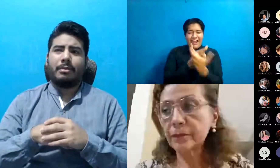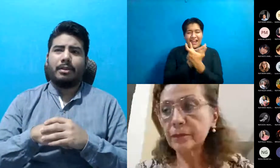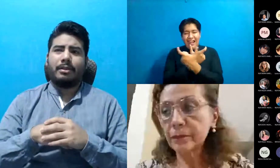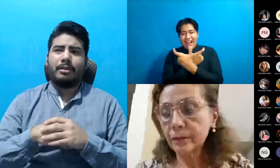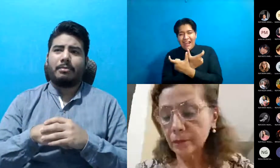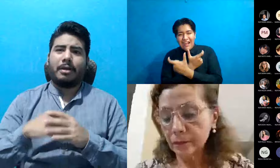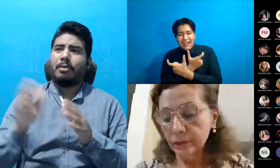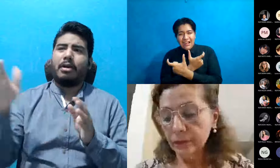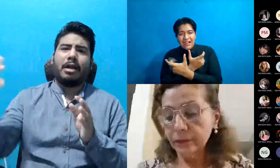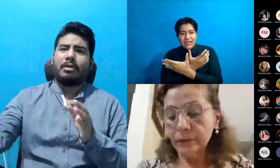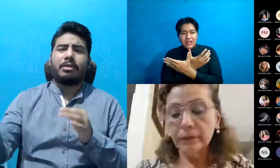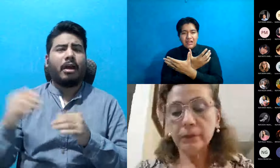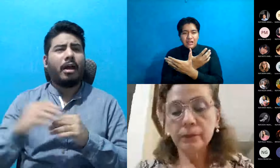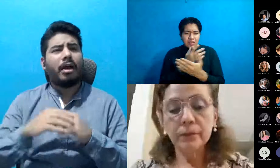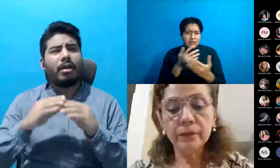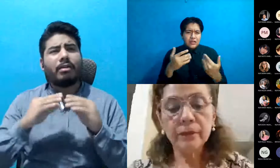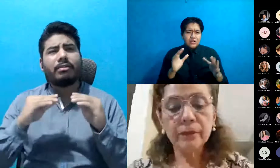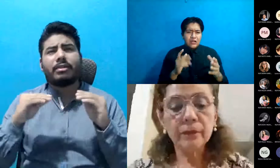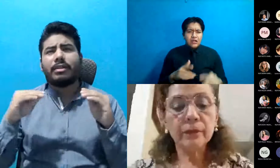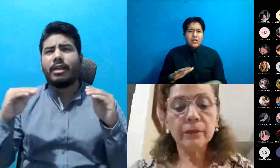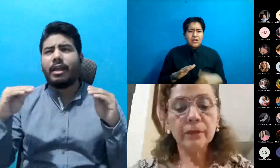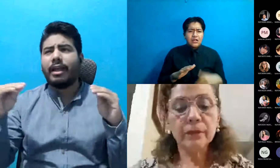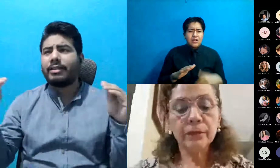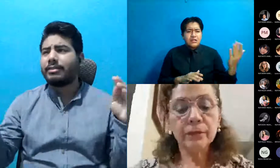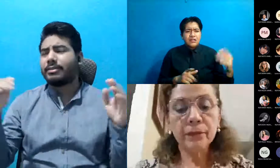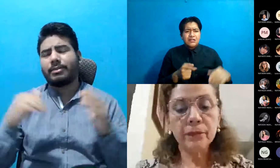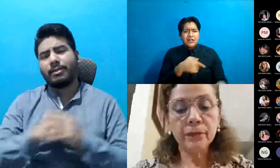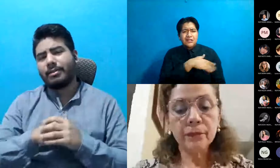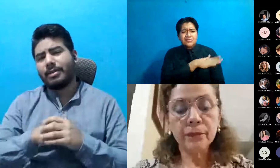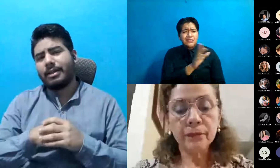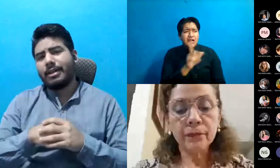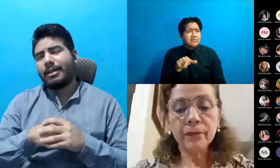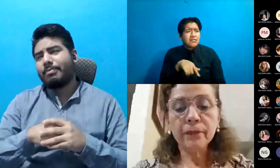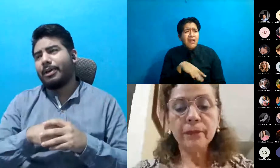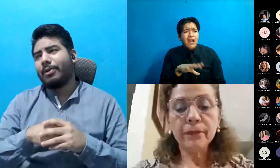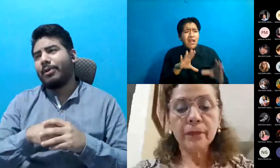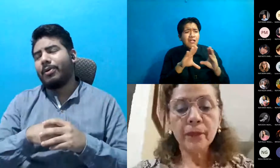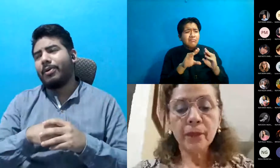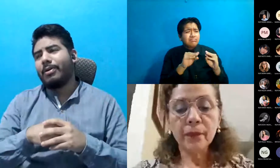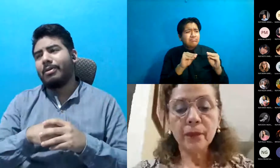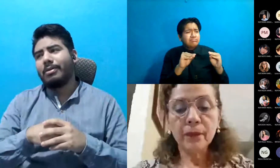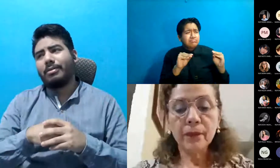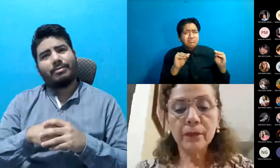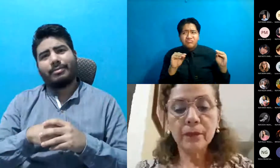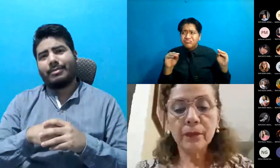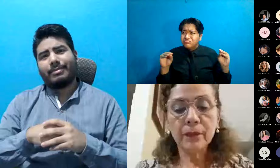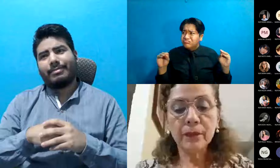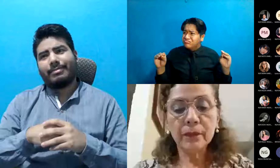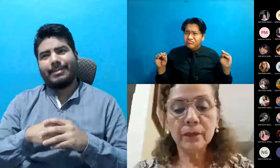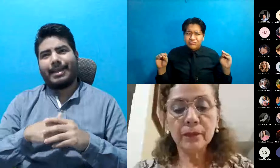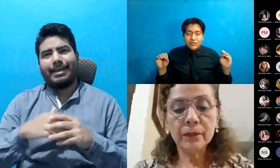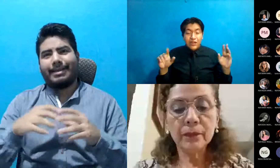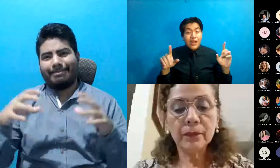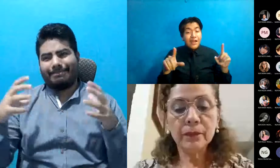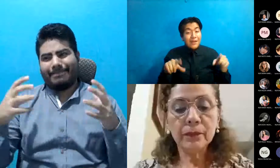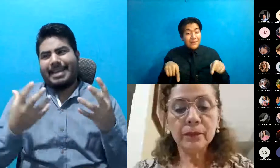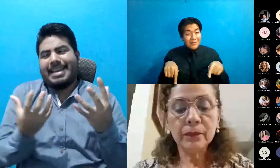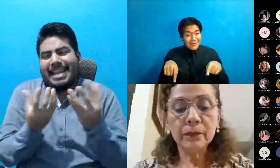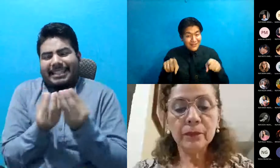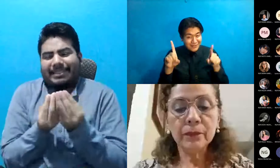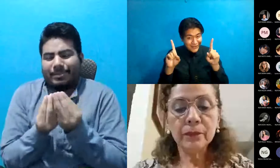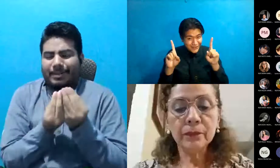Y aparentemente, por ejemplo, al lado dice, sí, sí, le ven, ¿no? Pero, o